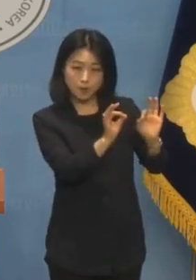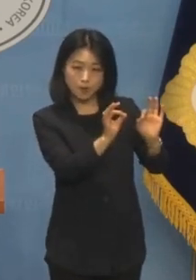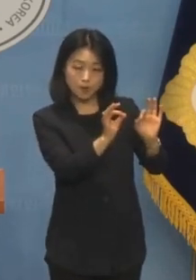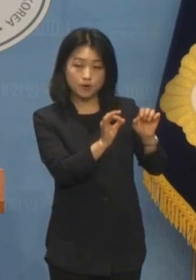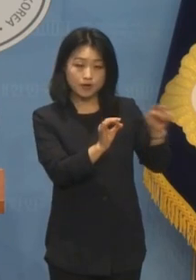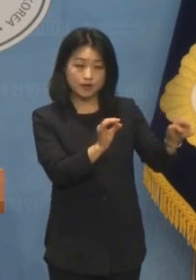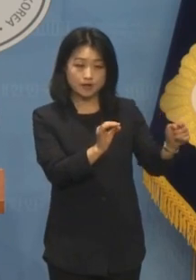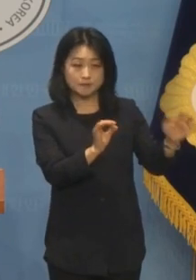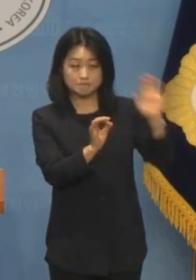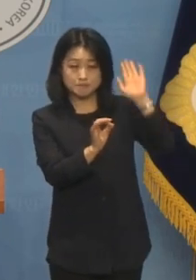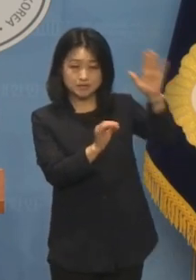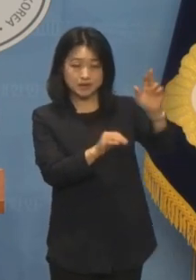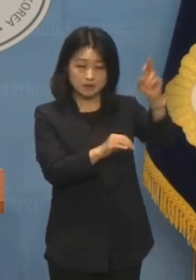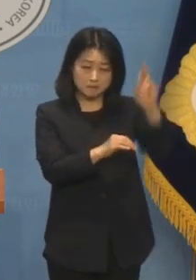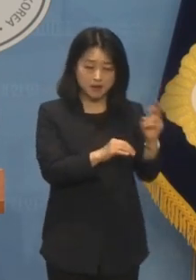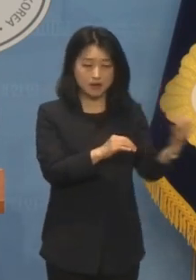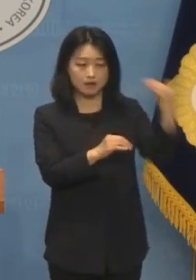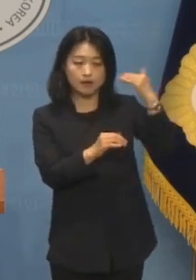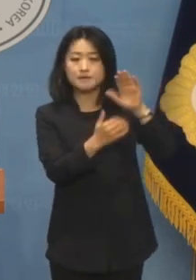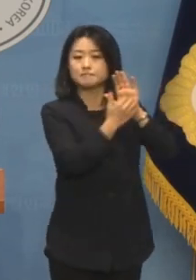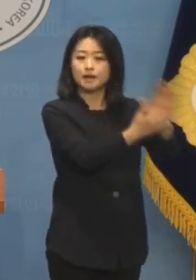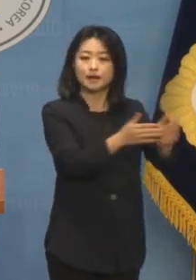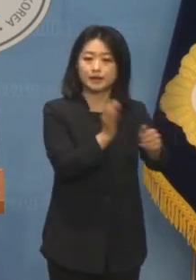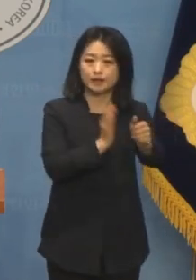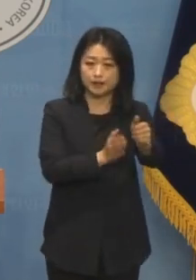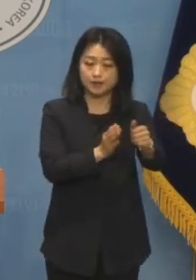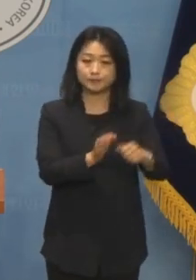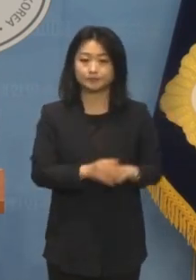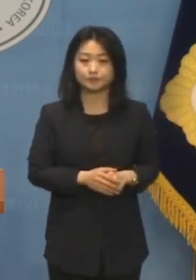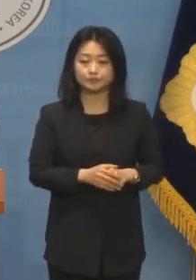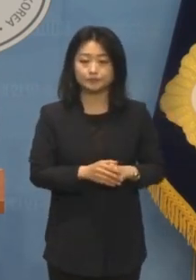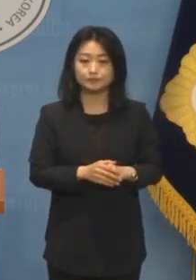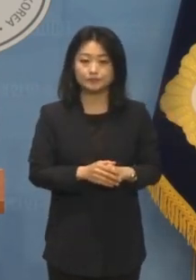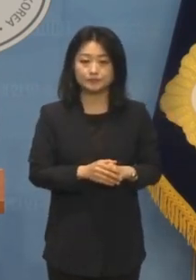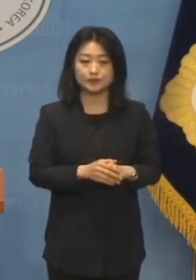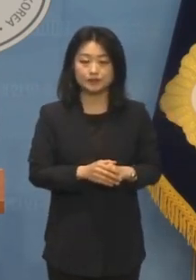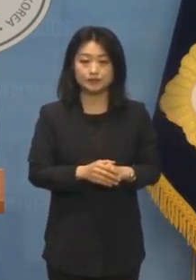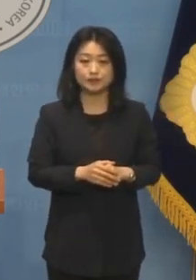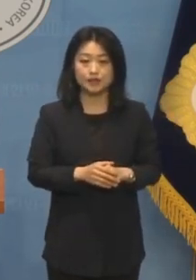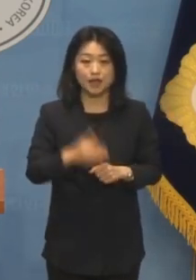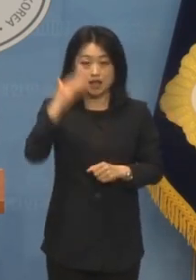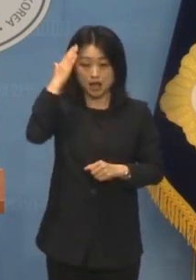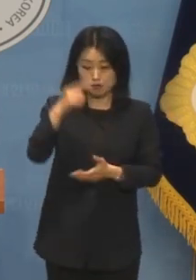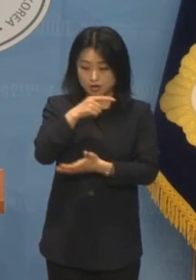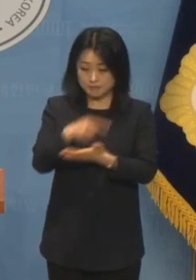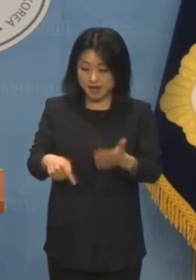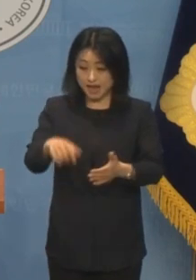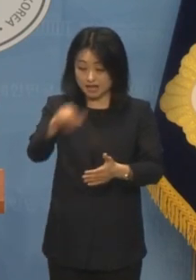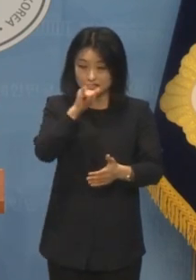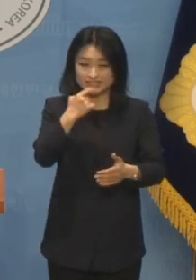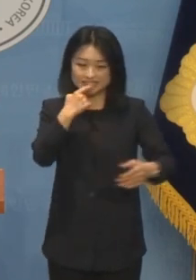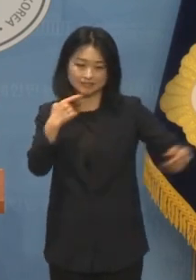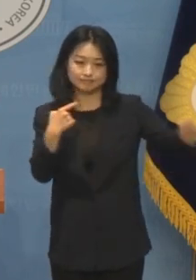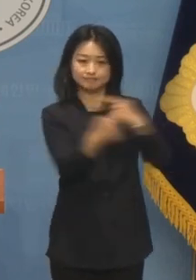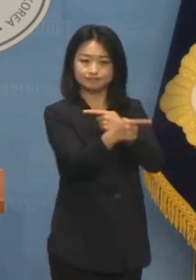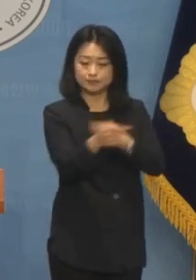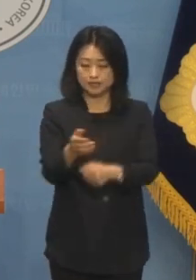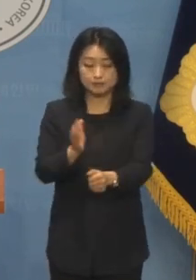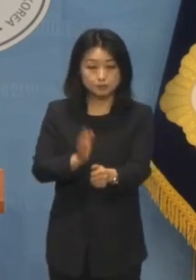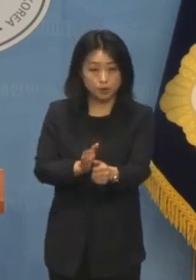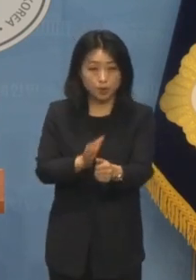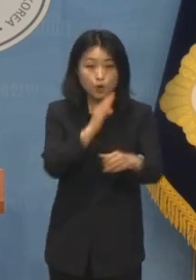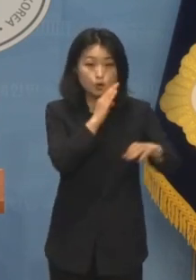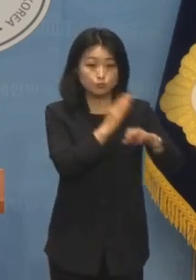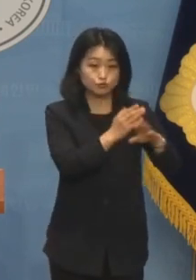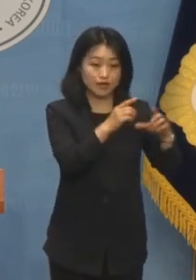미래의 도발까지도 차단해야 합니다. 비례성의 원칙에 따라 우리 국민이 입은 피해에 상응한 대응 방안을 강구하되